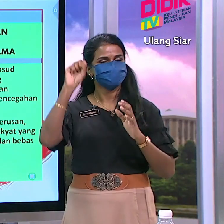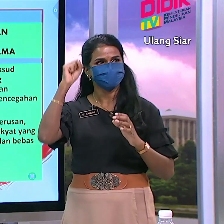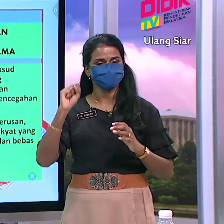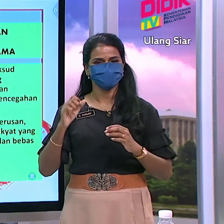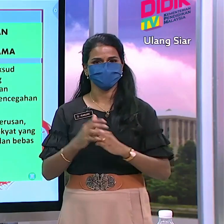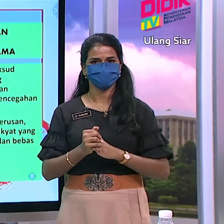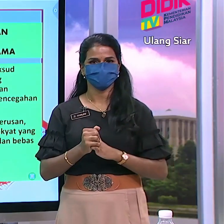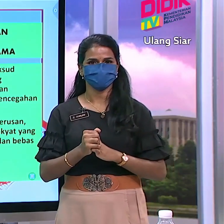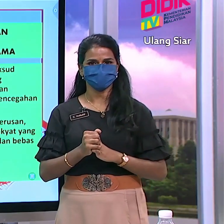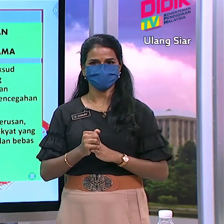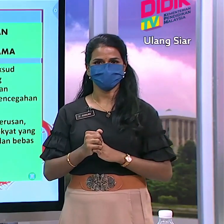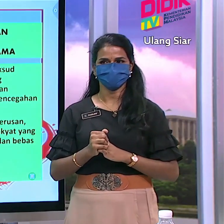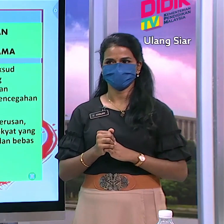Shreya? Shreya, silakan.